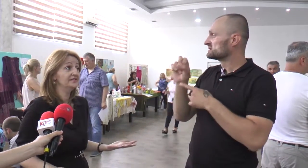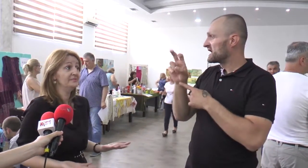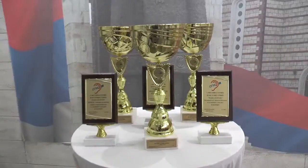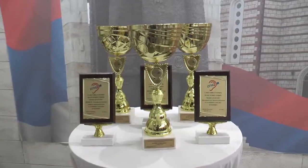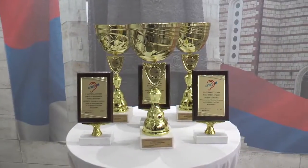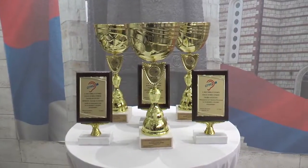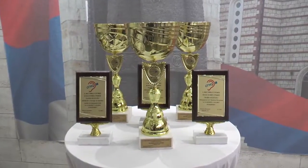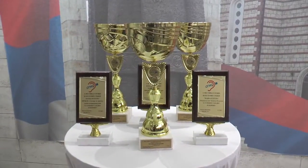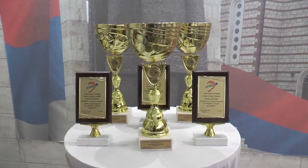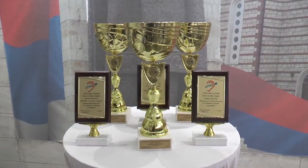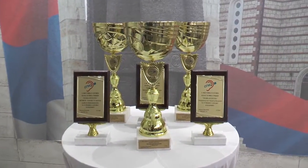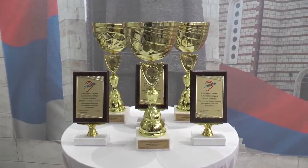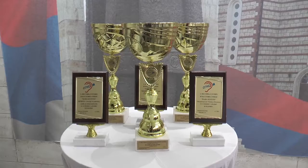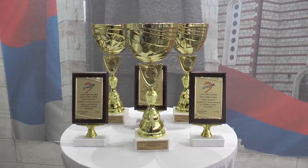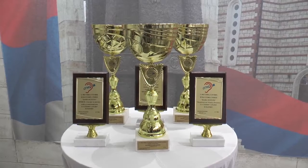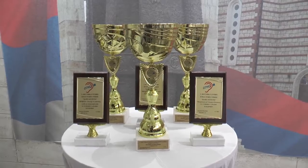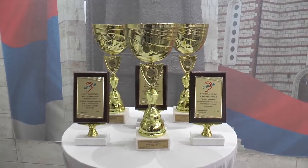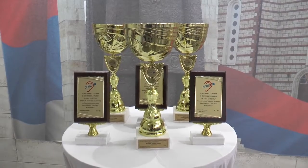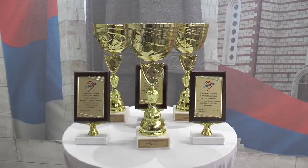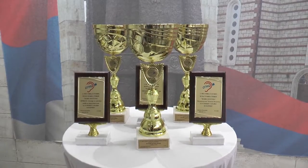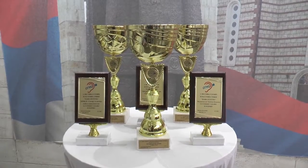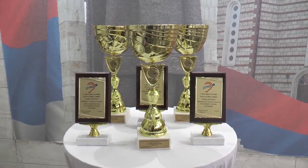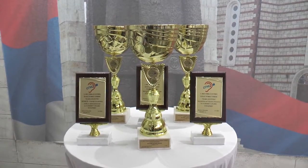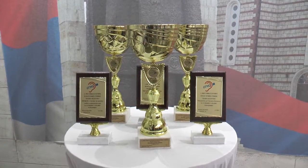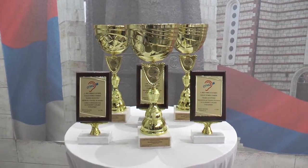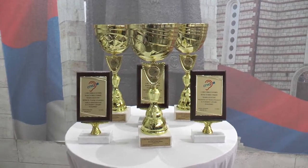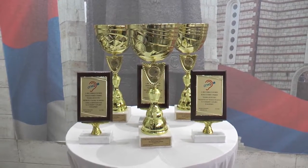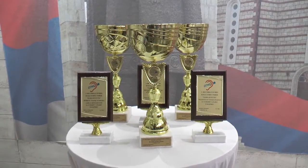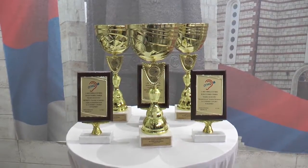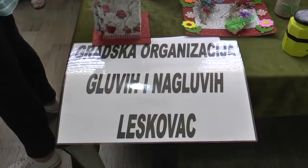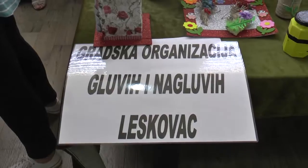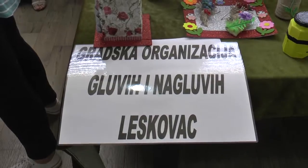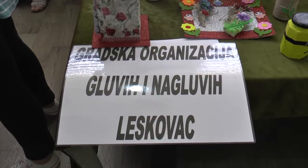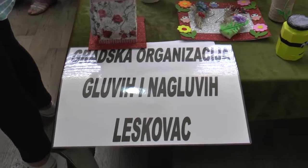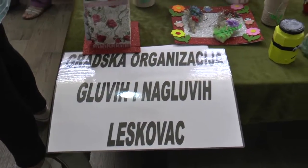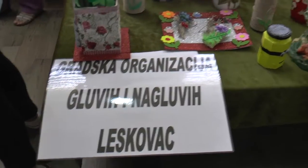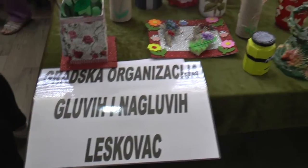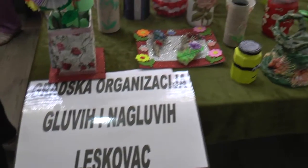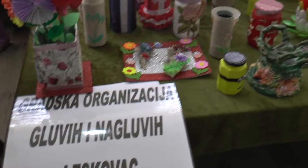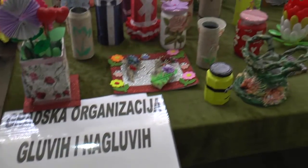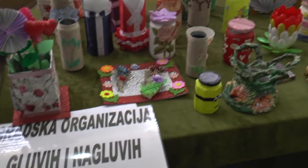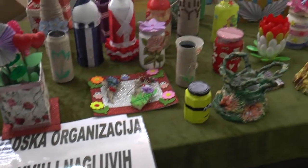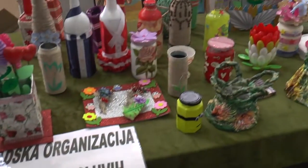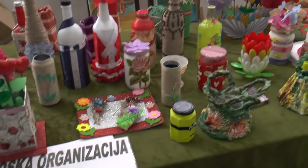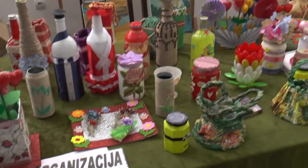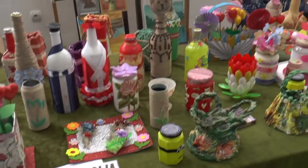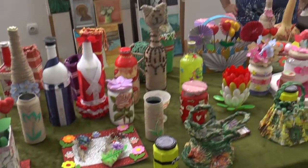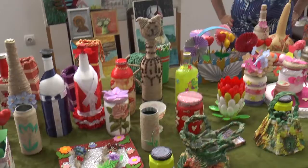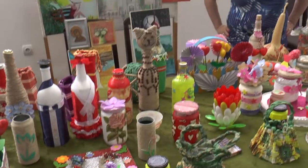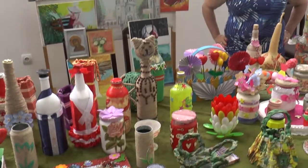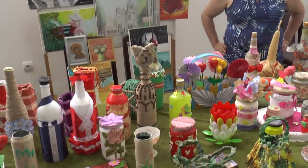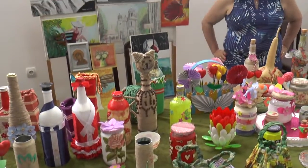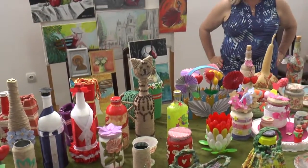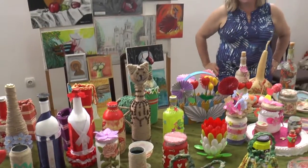ovde da nas ima puno. 12 ekipa je prijavljeno danas i strašno, i baš sam zadovoljan što su doneli